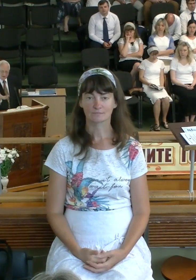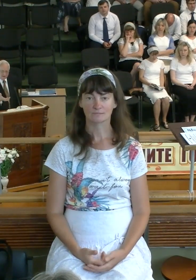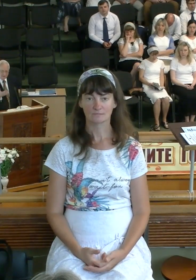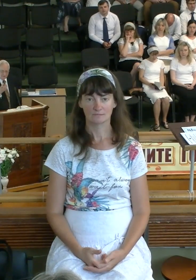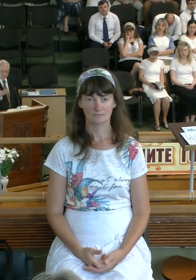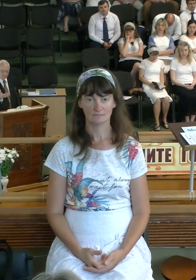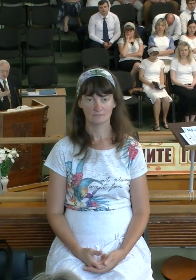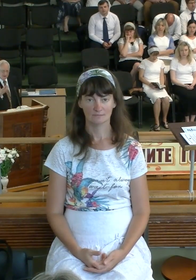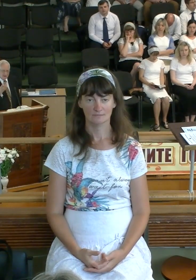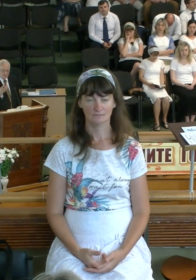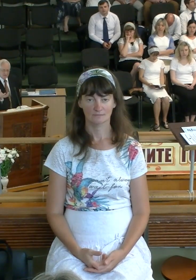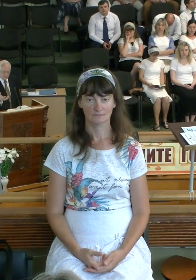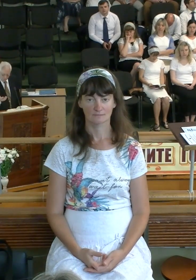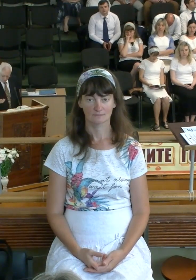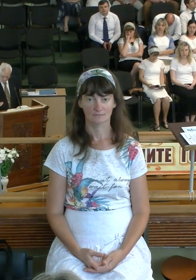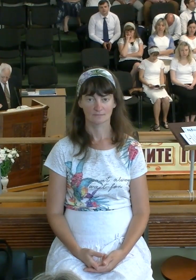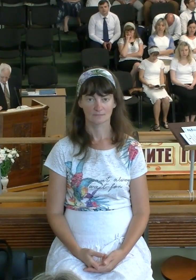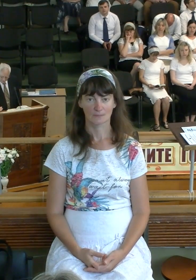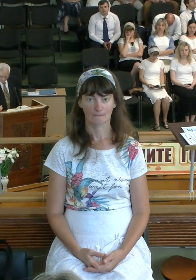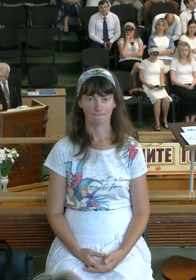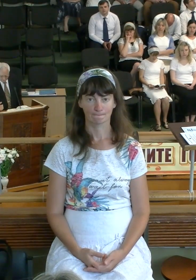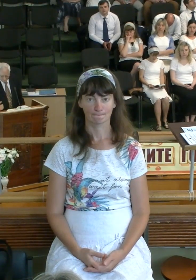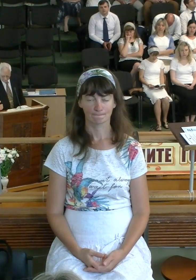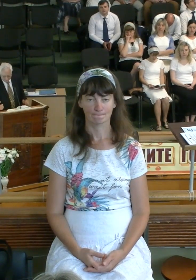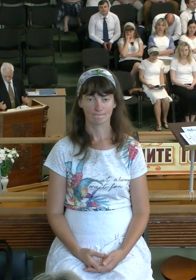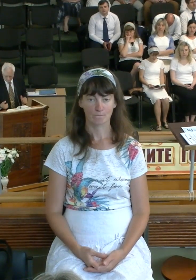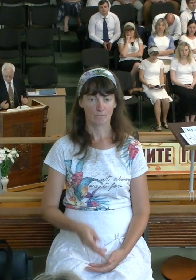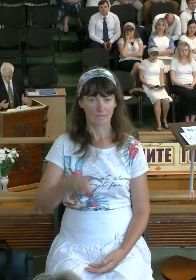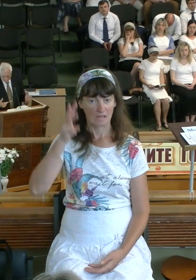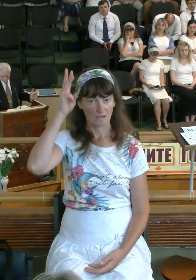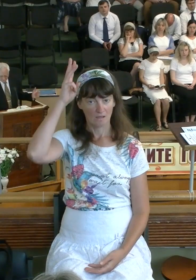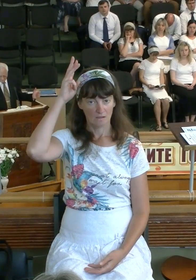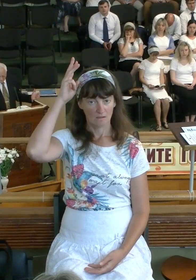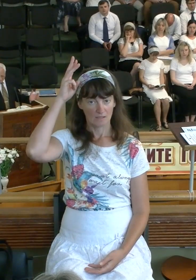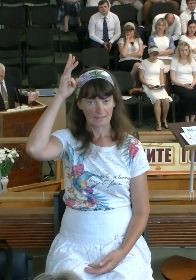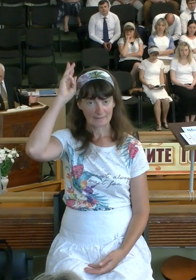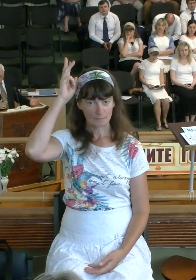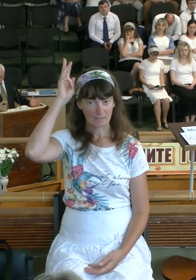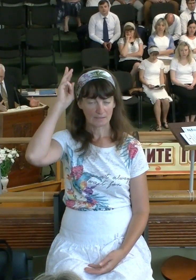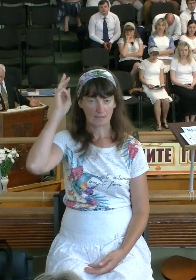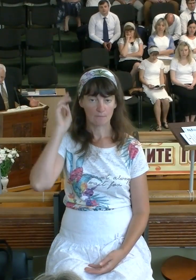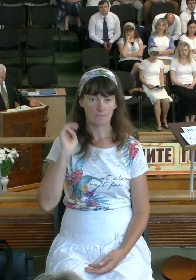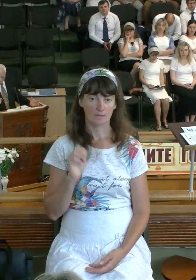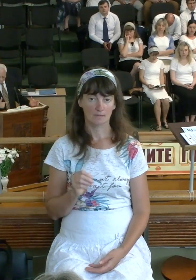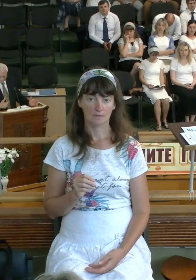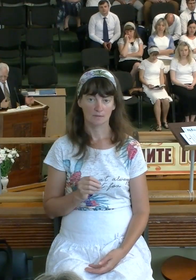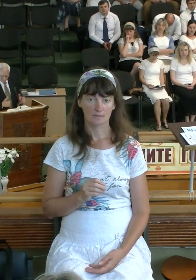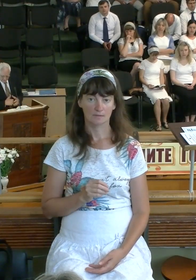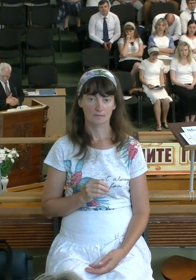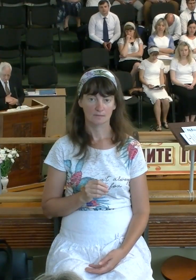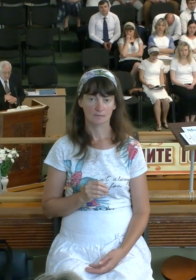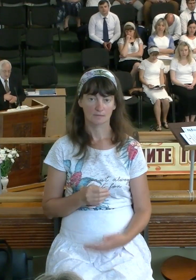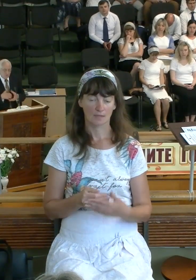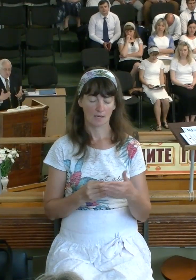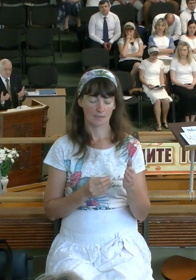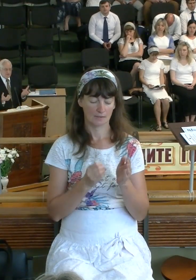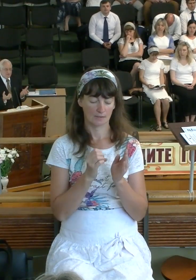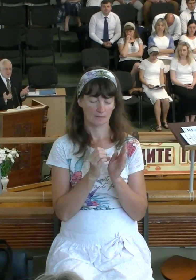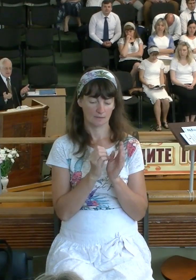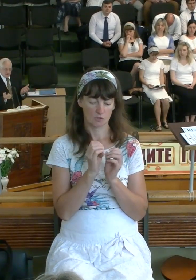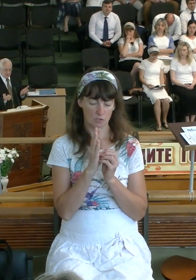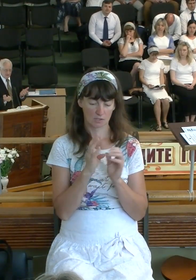и благодарность, и все, как Отцу. Римлянам 8, мы читали с 14 по 16 стих, смотрите,